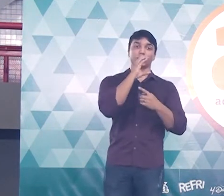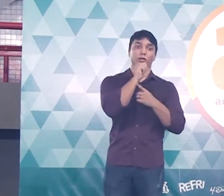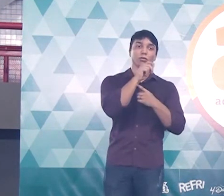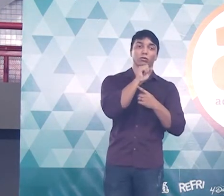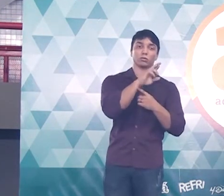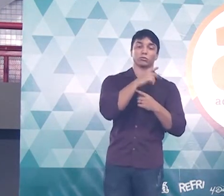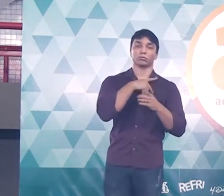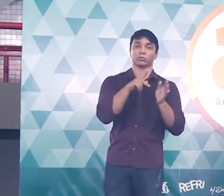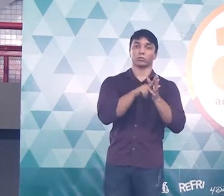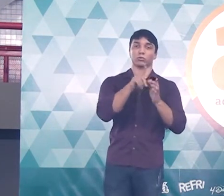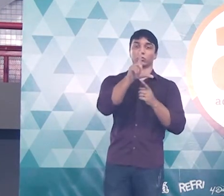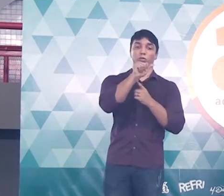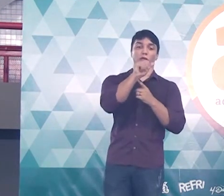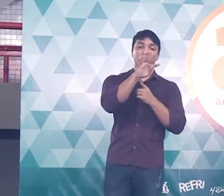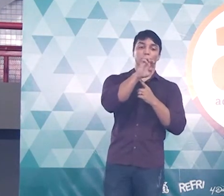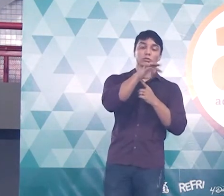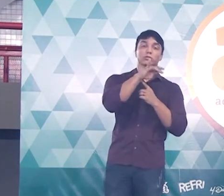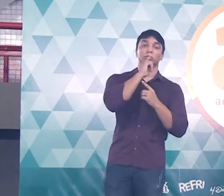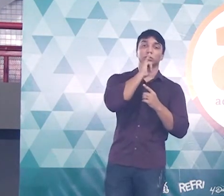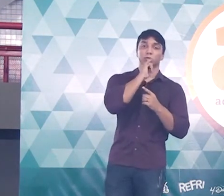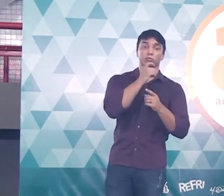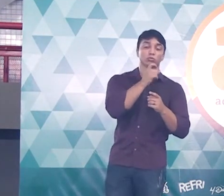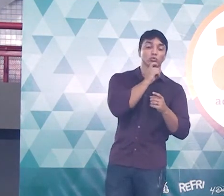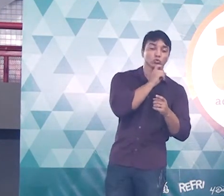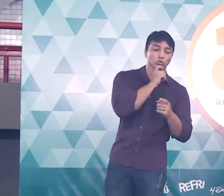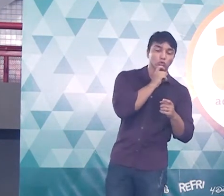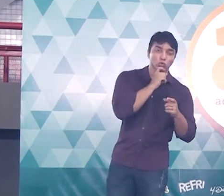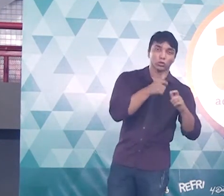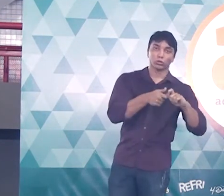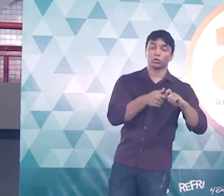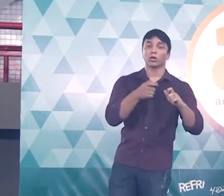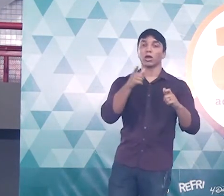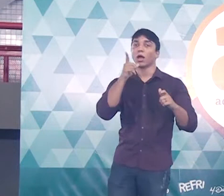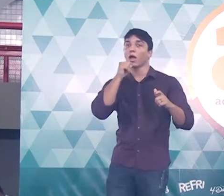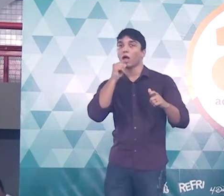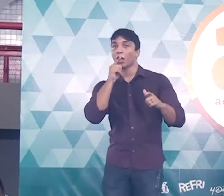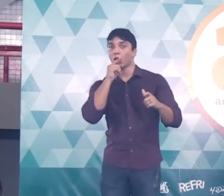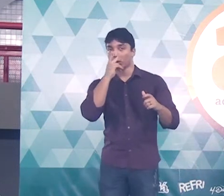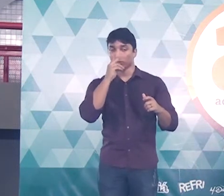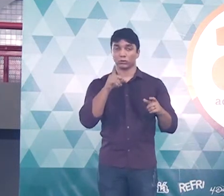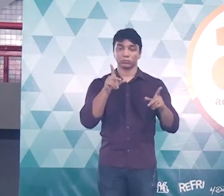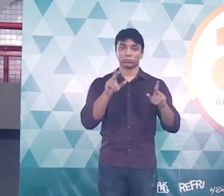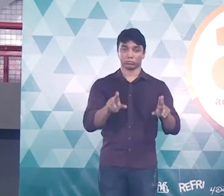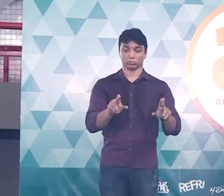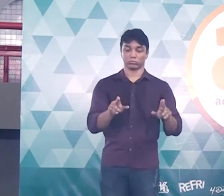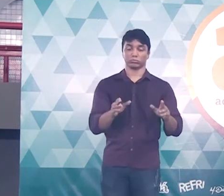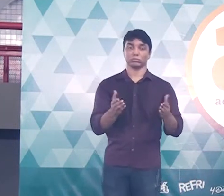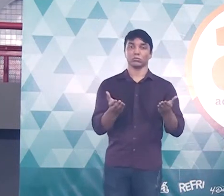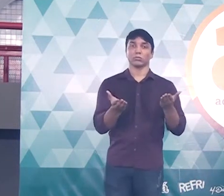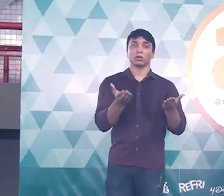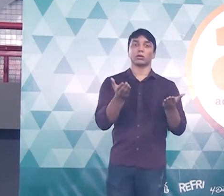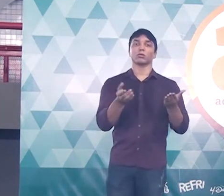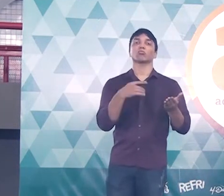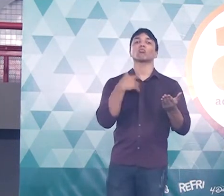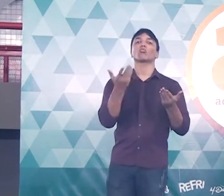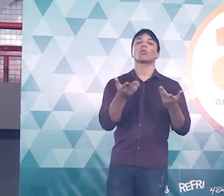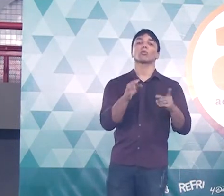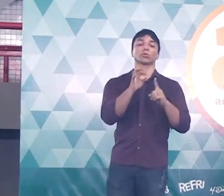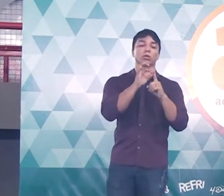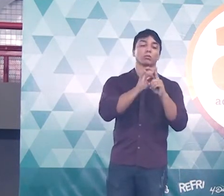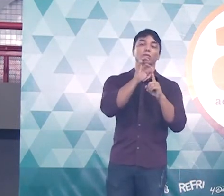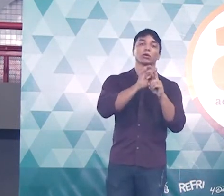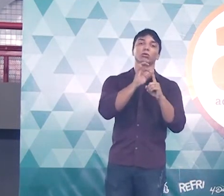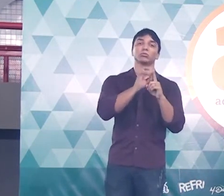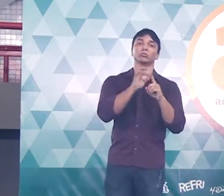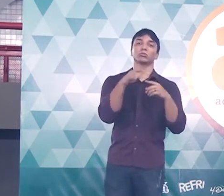latente, se eu tenho gelo e água ao mesmo tempo, pergunto a vocês, futuros universitários, que temperatura